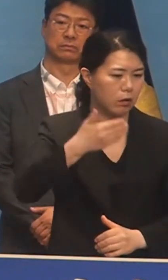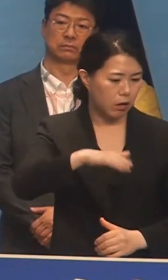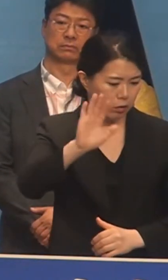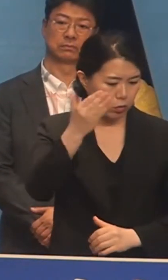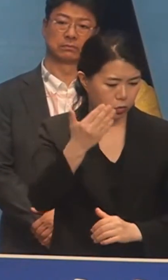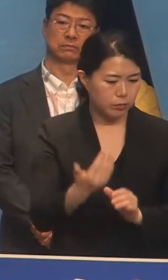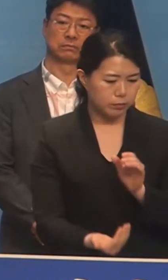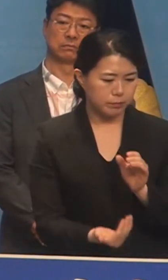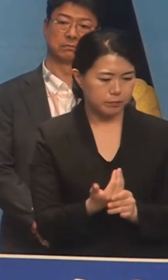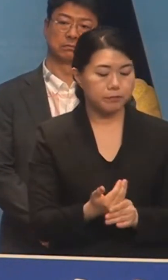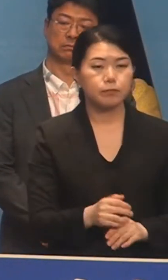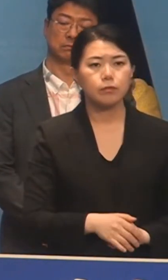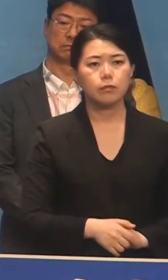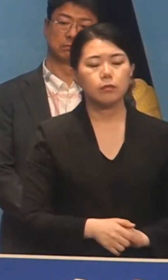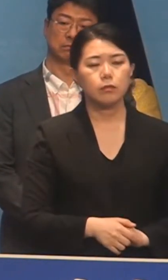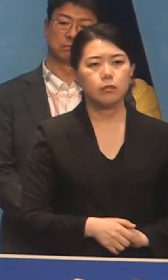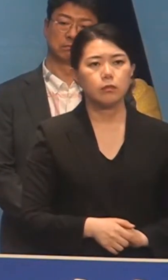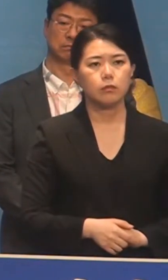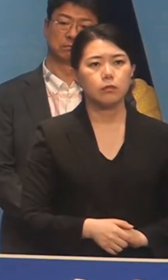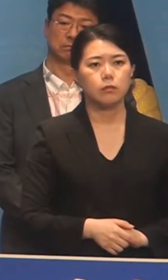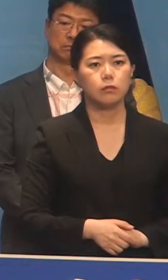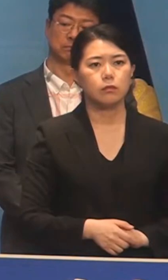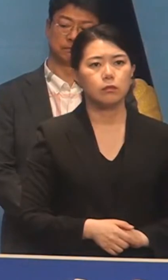상황도 발생했습니다.